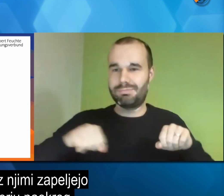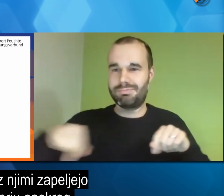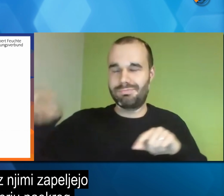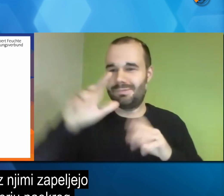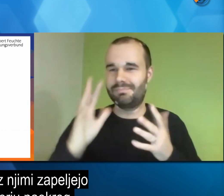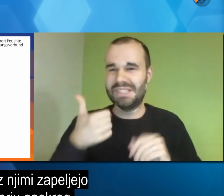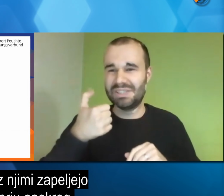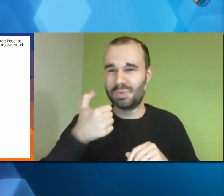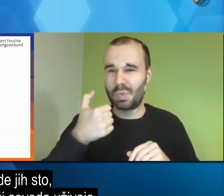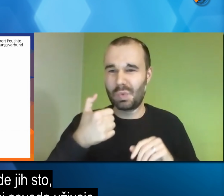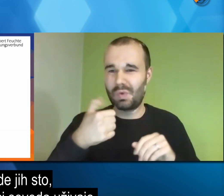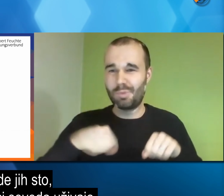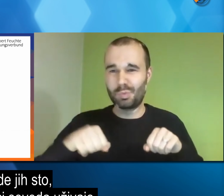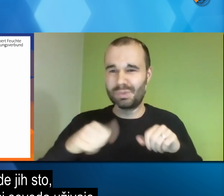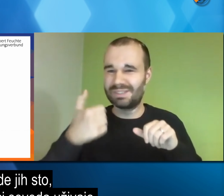naokrog.